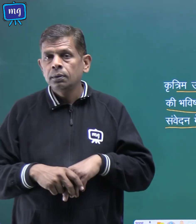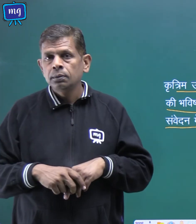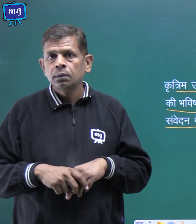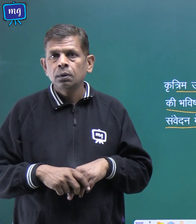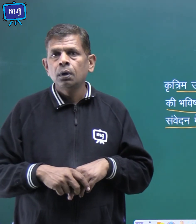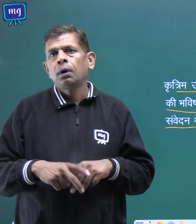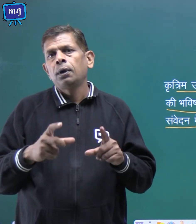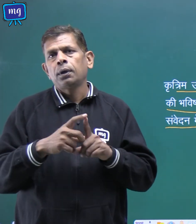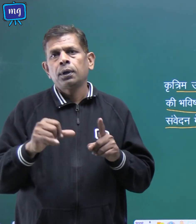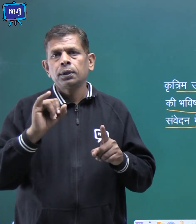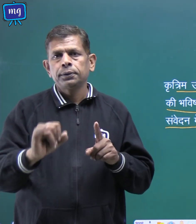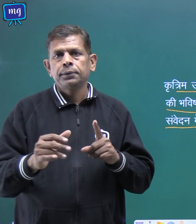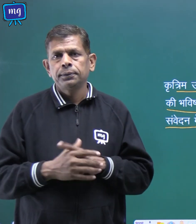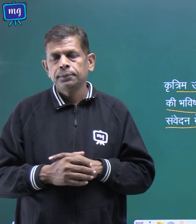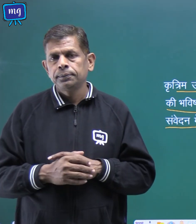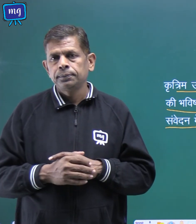किया जाता है।